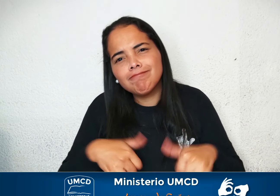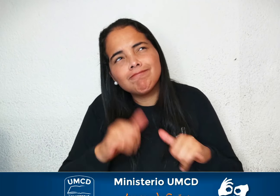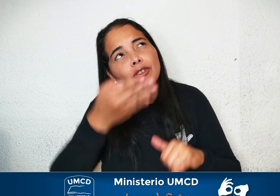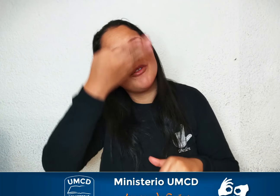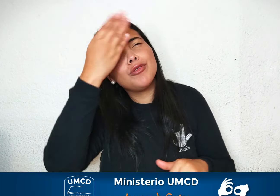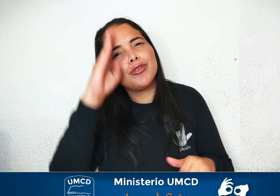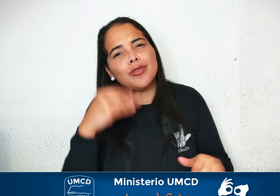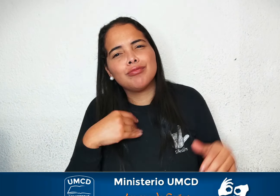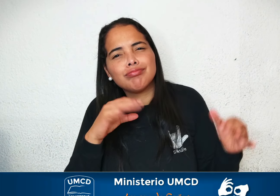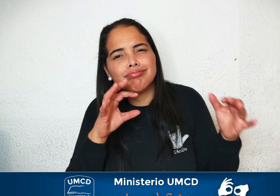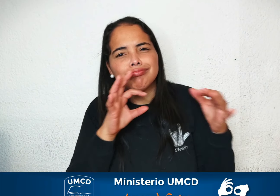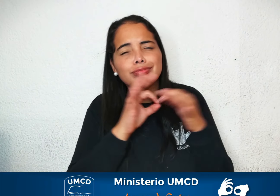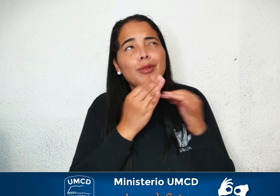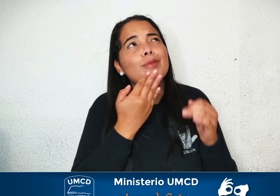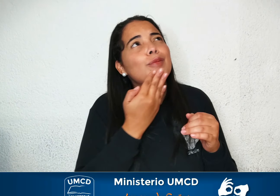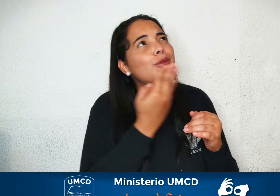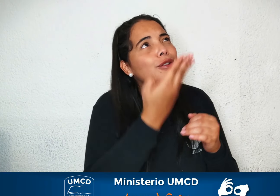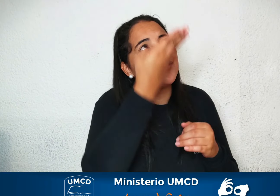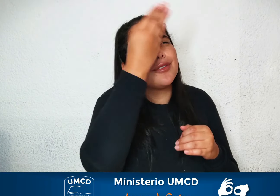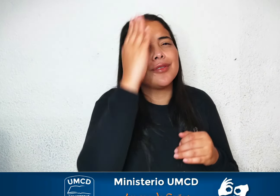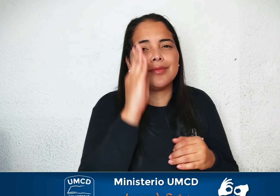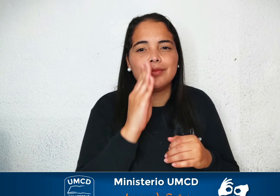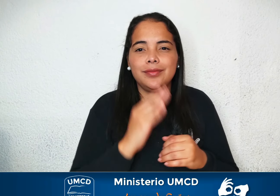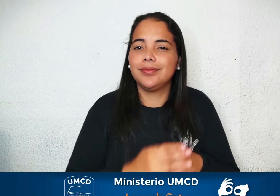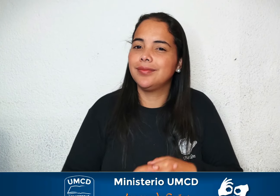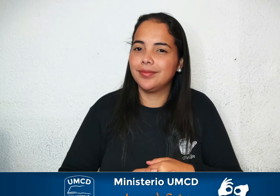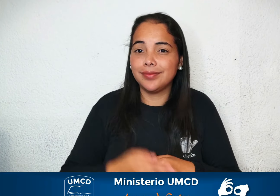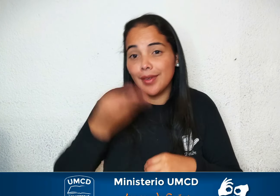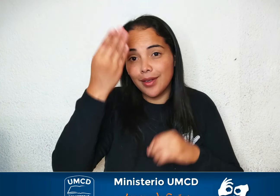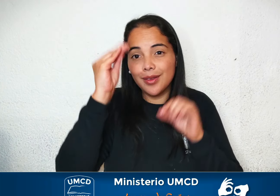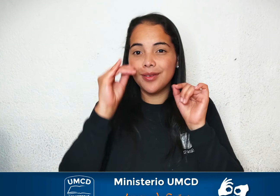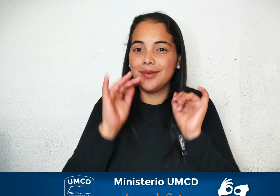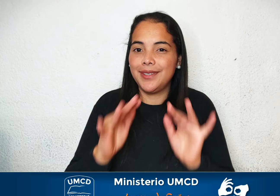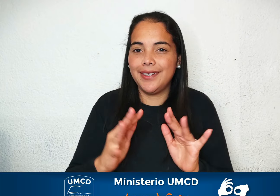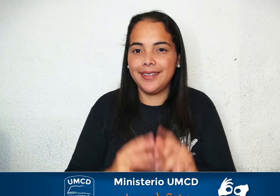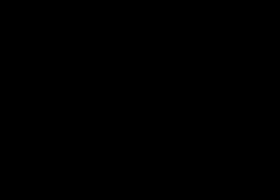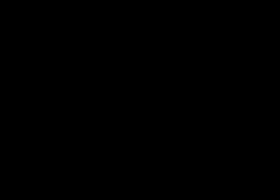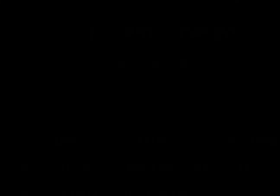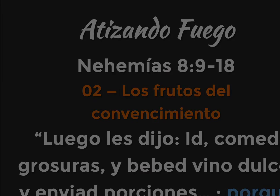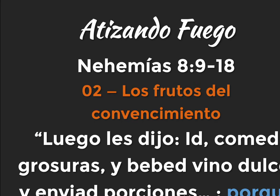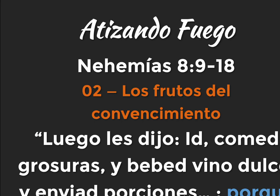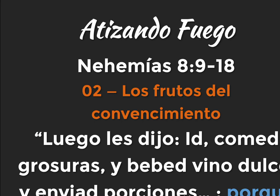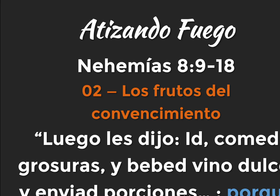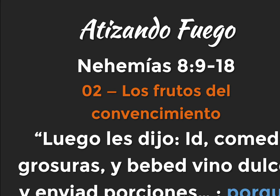con nuestro misericordioso y fiel Dios. Que Dios nos bendiga.